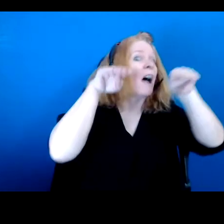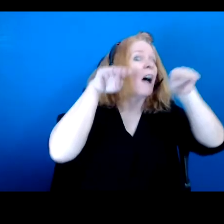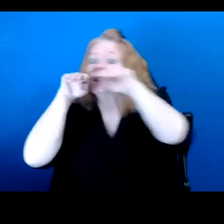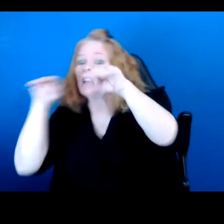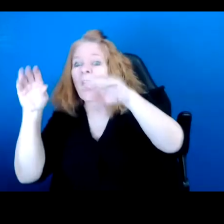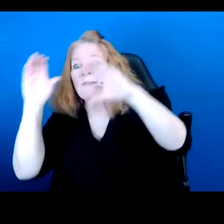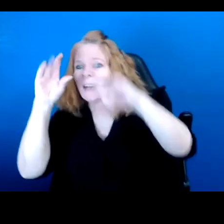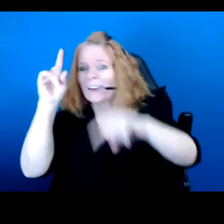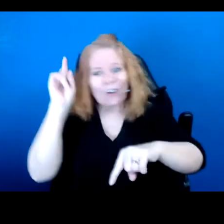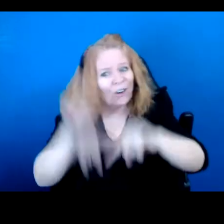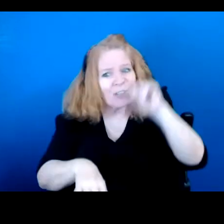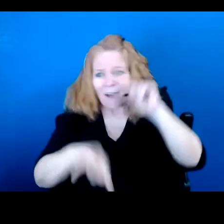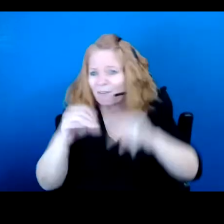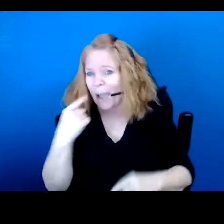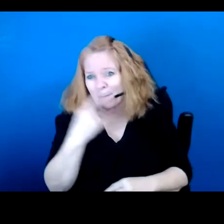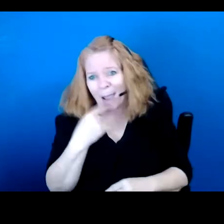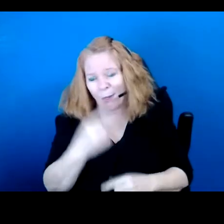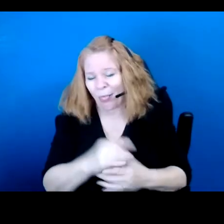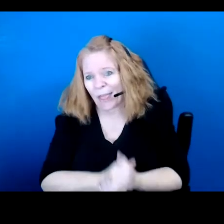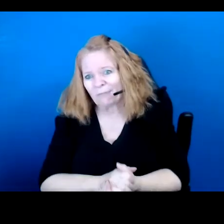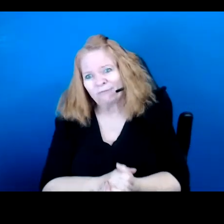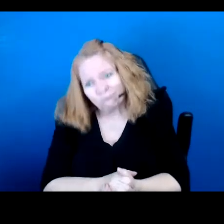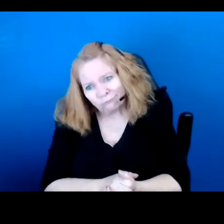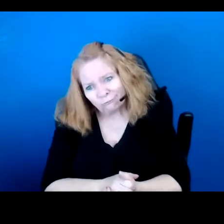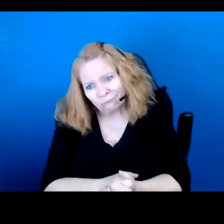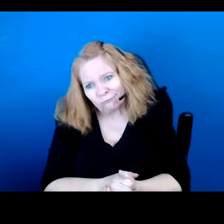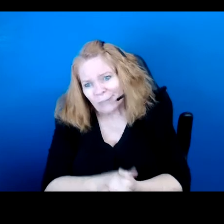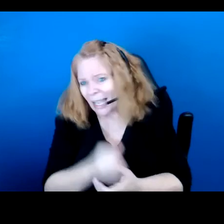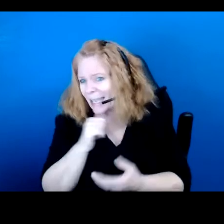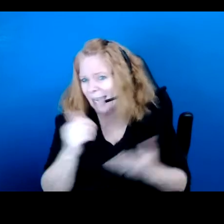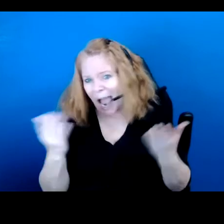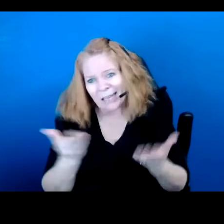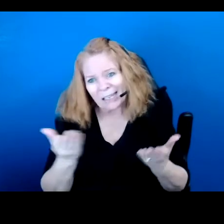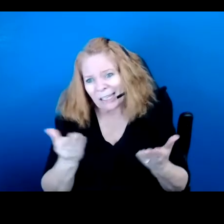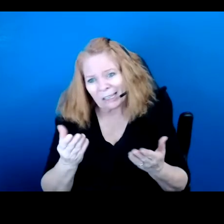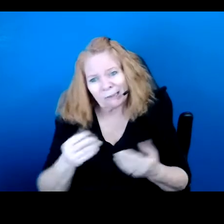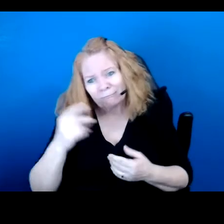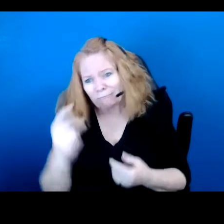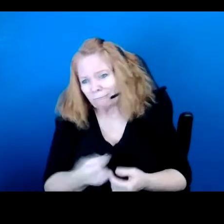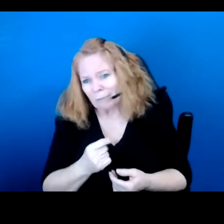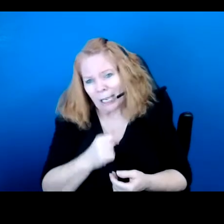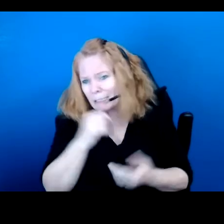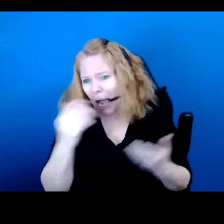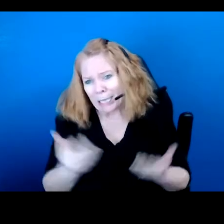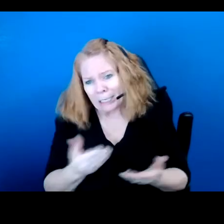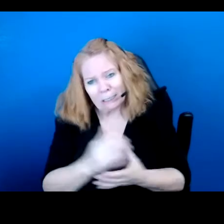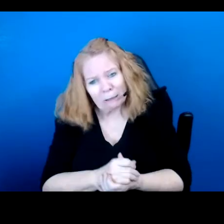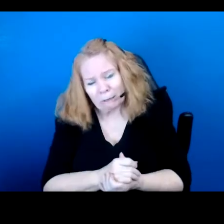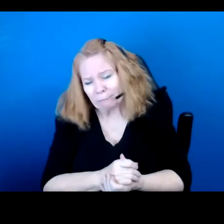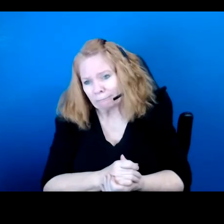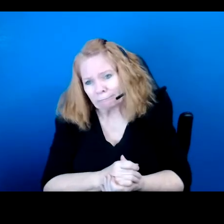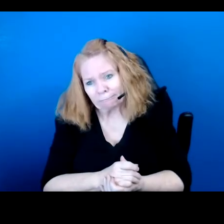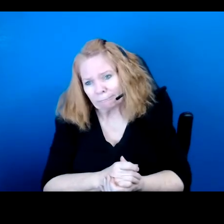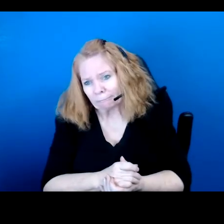la tienda pero no encontraban la boca de morirse en ningún lado y no no está